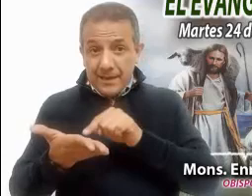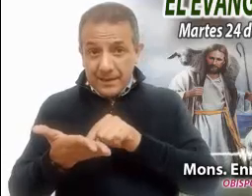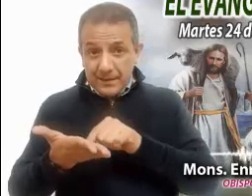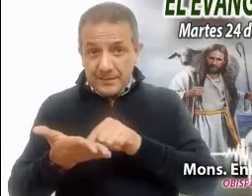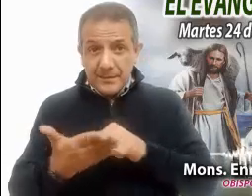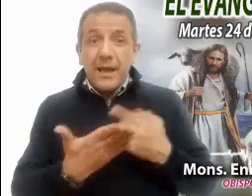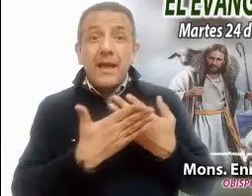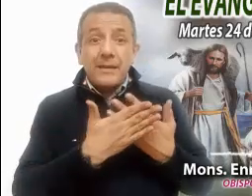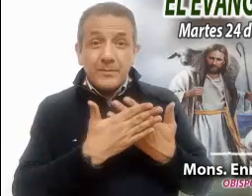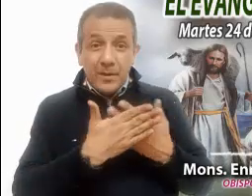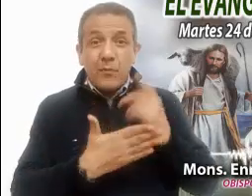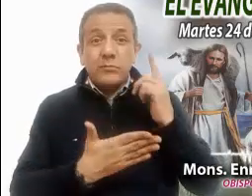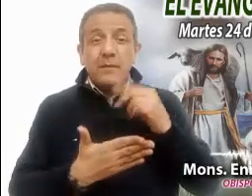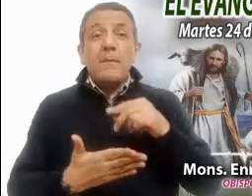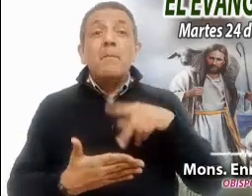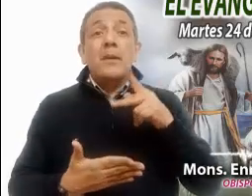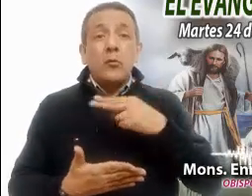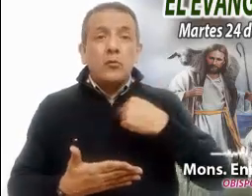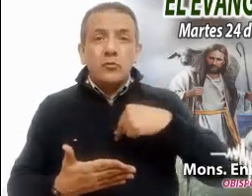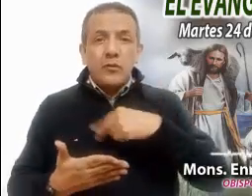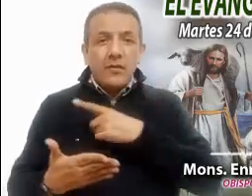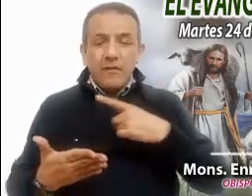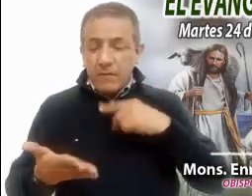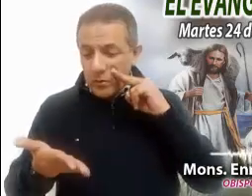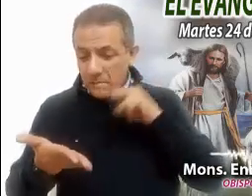esperanza, pero debemos escucharla.